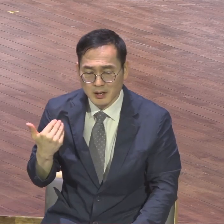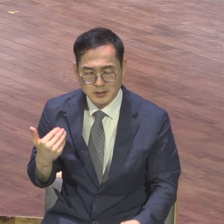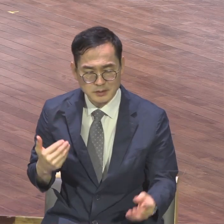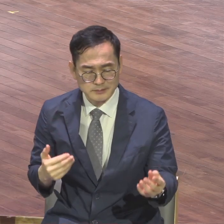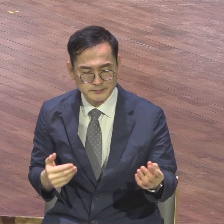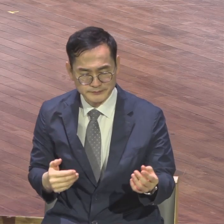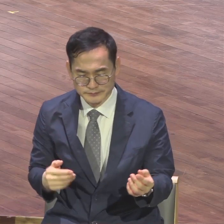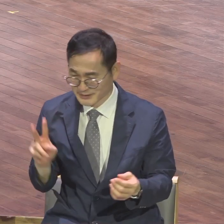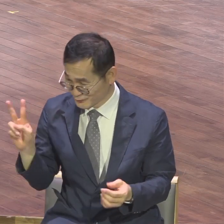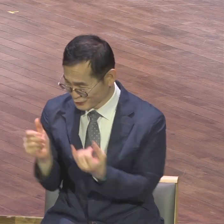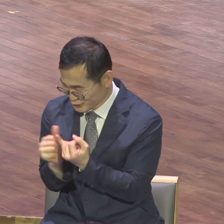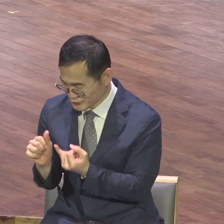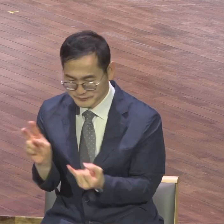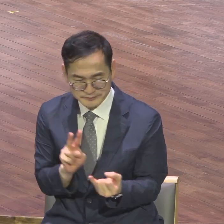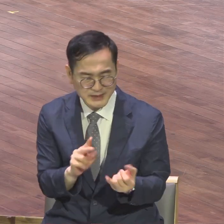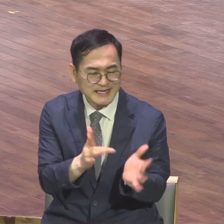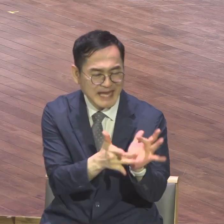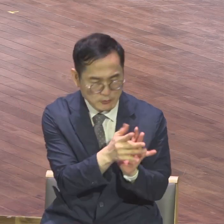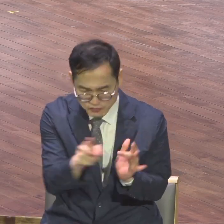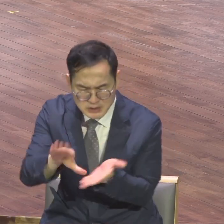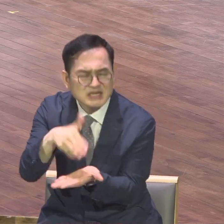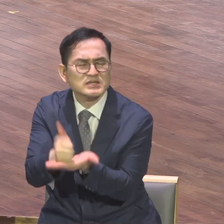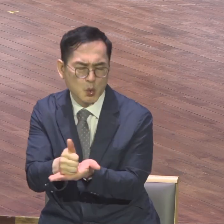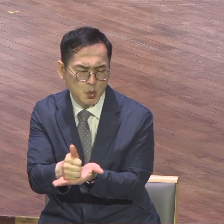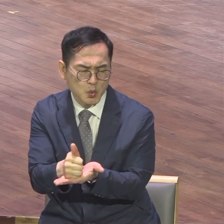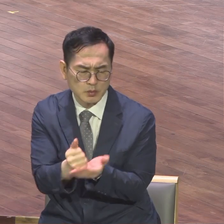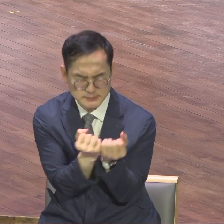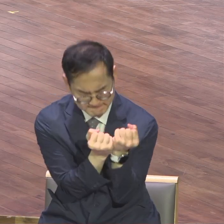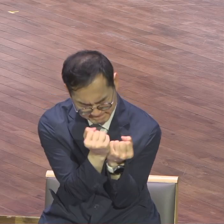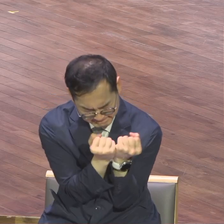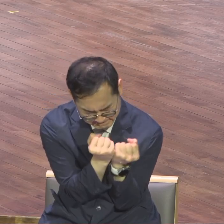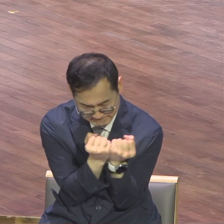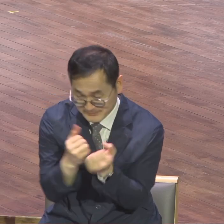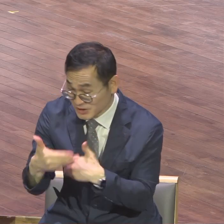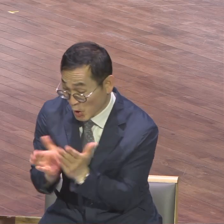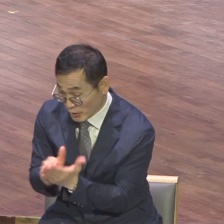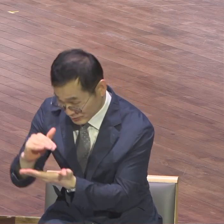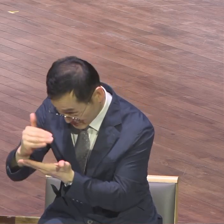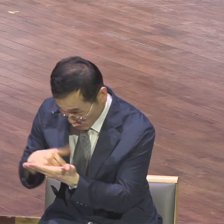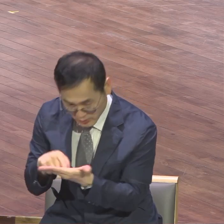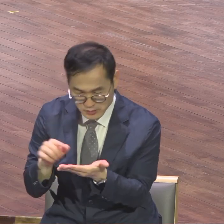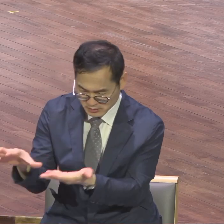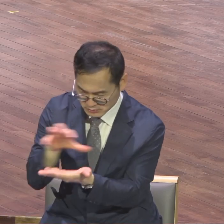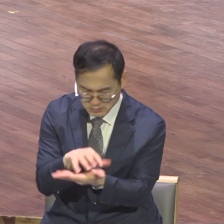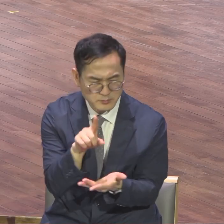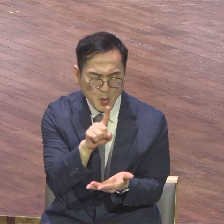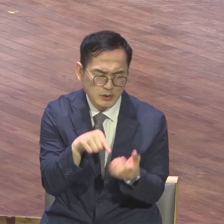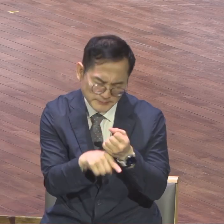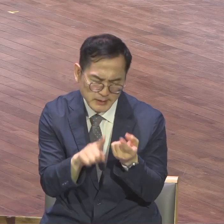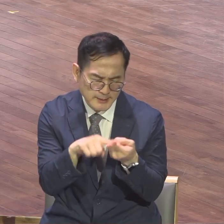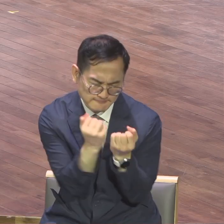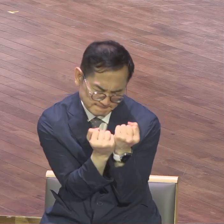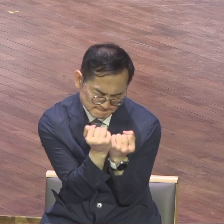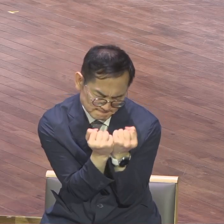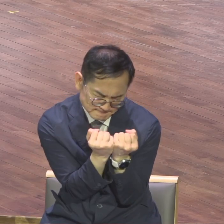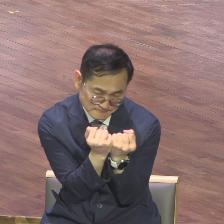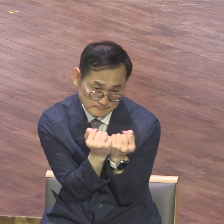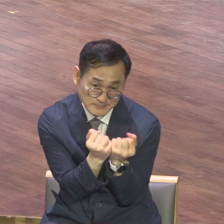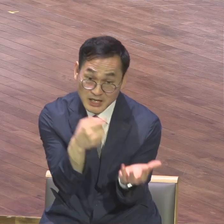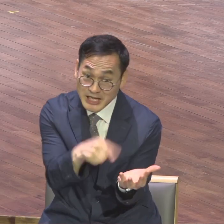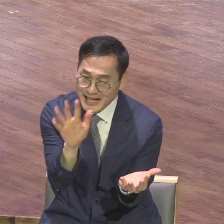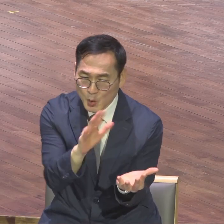사실을 이 아볼로에게 풀어서 전해준 거예요. 뭐 가르쳐줬다